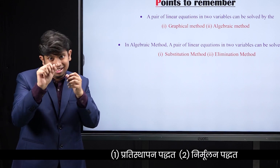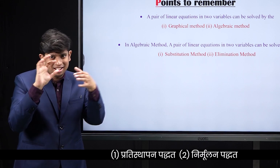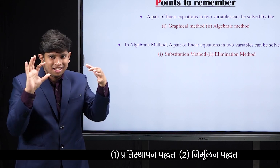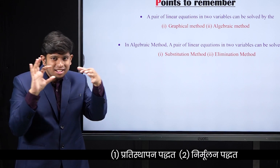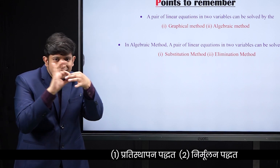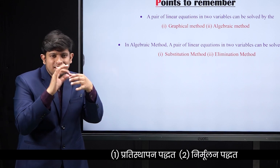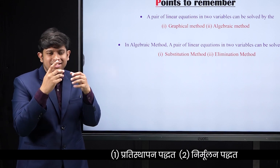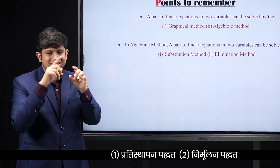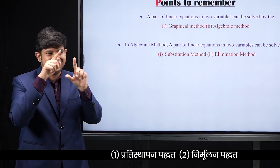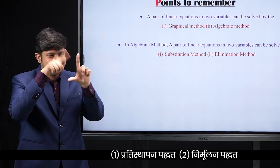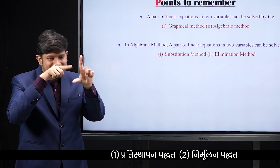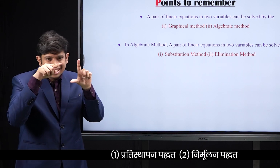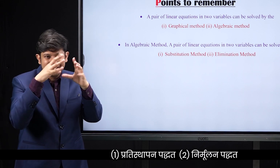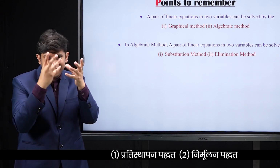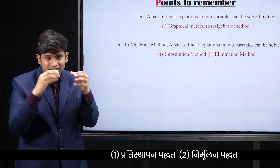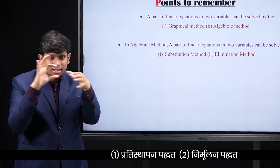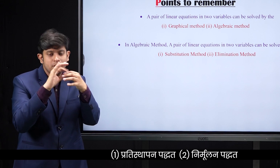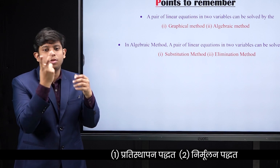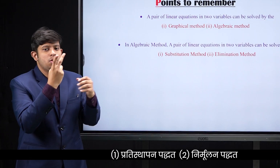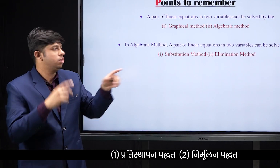2 निर्मूलन पद्धत.